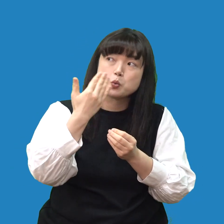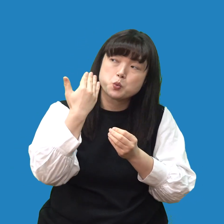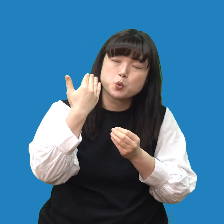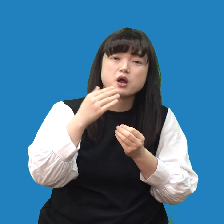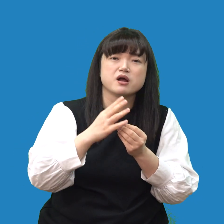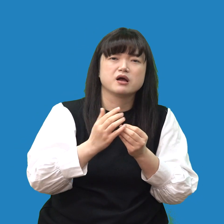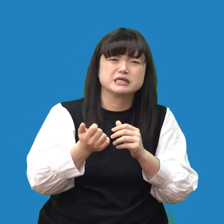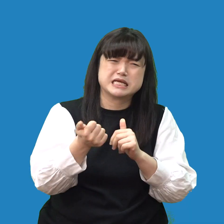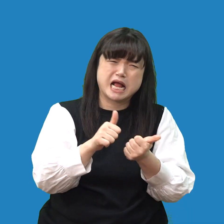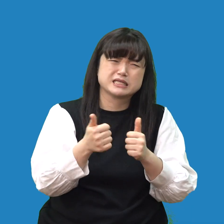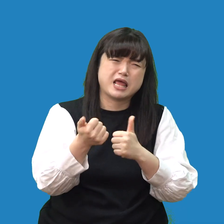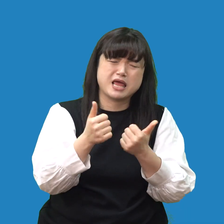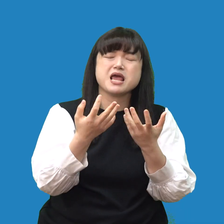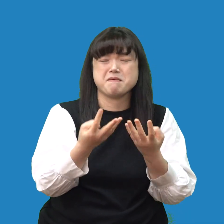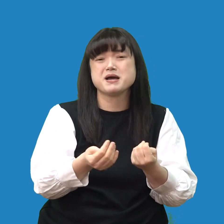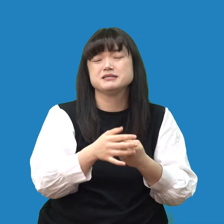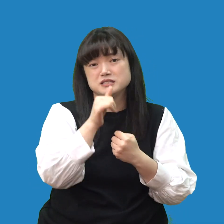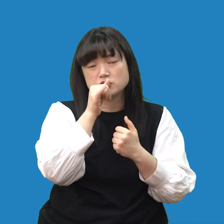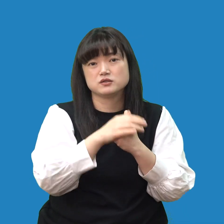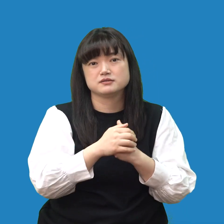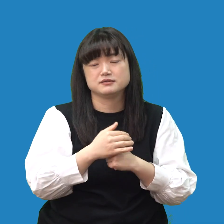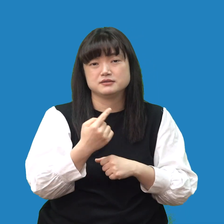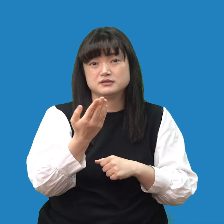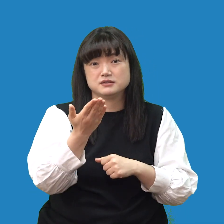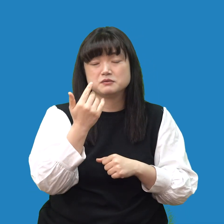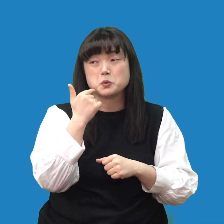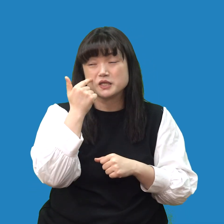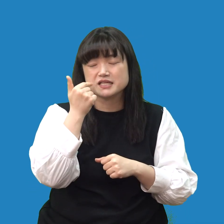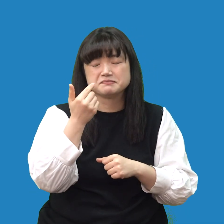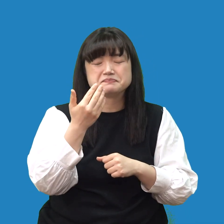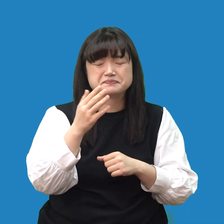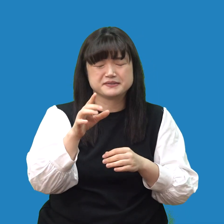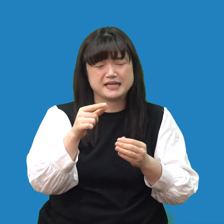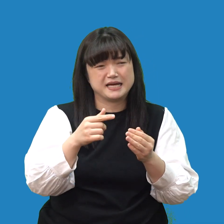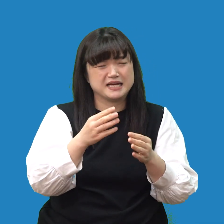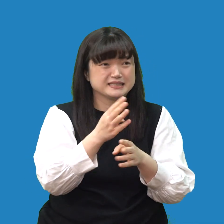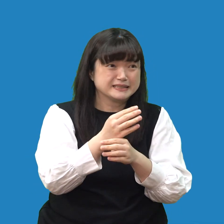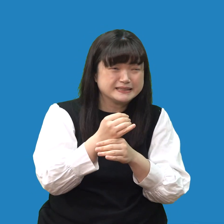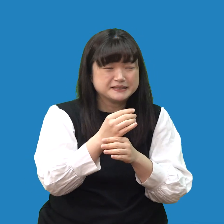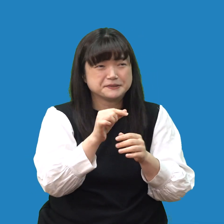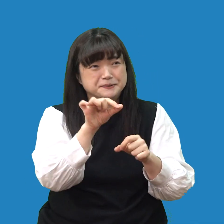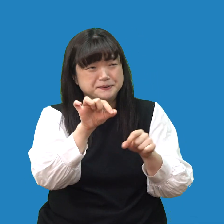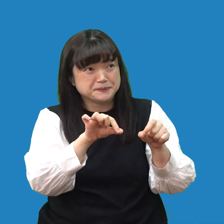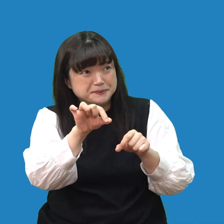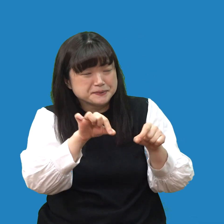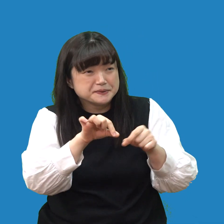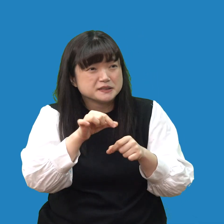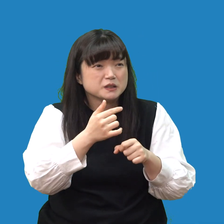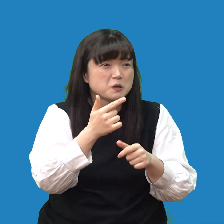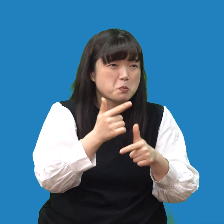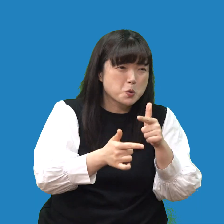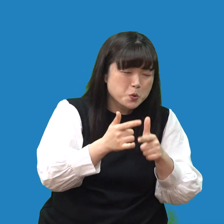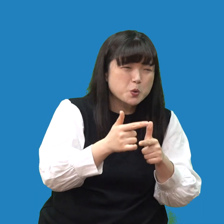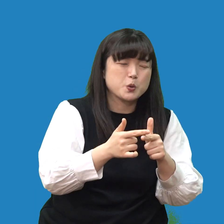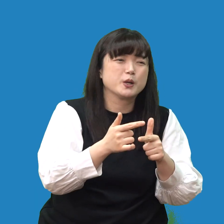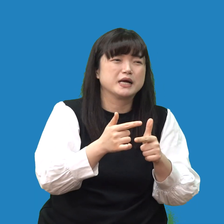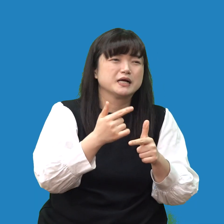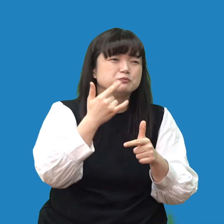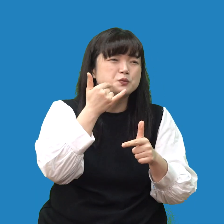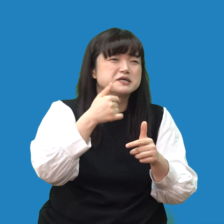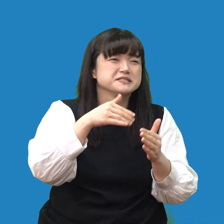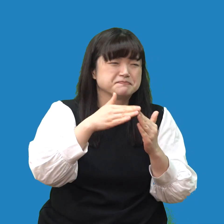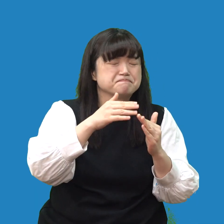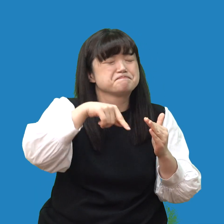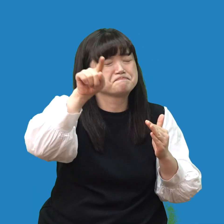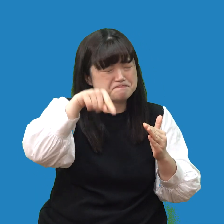이 장례가 좀 많았는데 어쨌든 저는 이제 일정을 다 바꾸어서 그냥 목요일 갔다가 금요일 이렇게 늦게